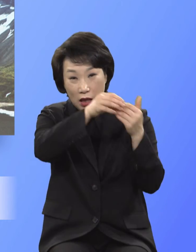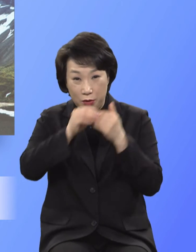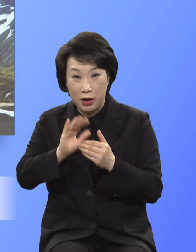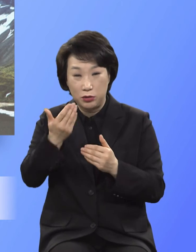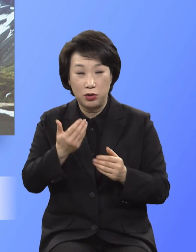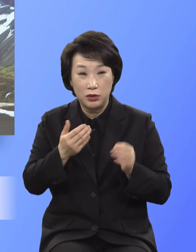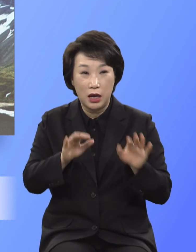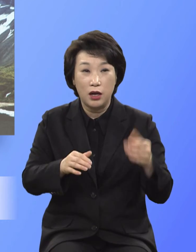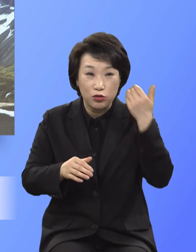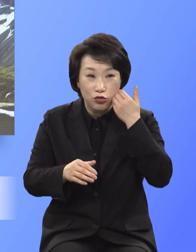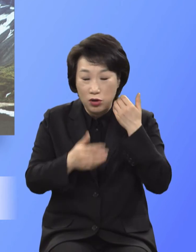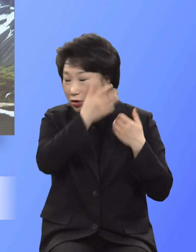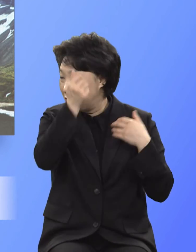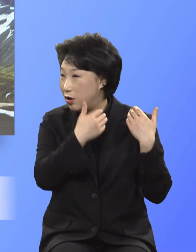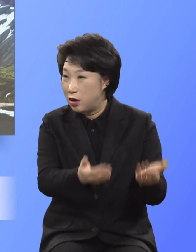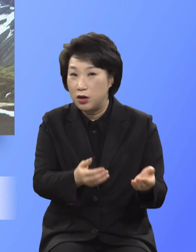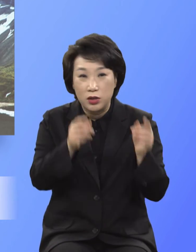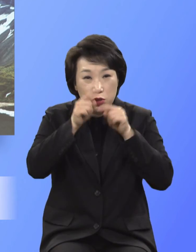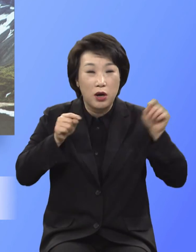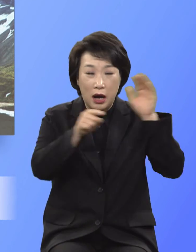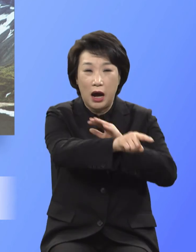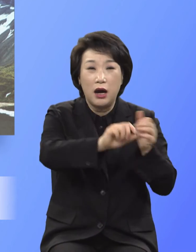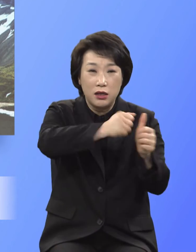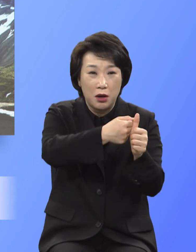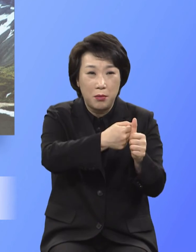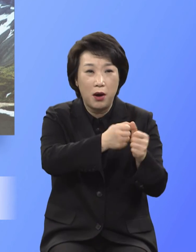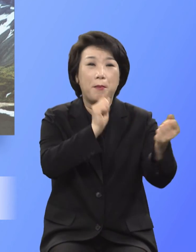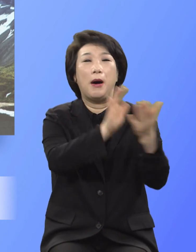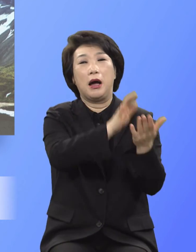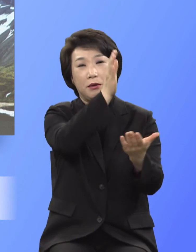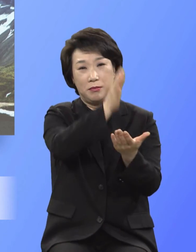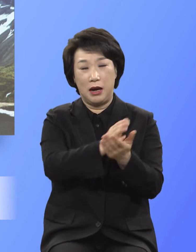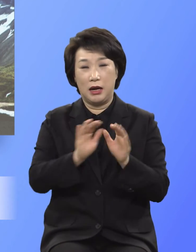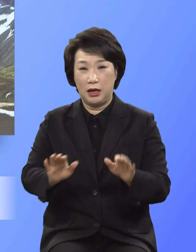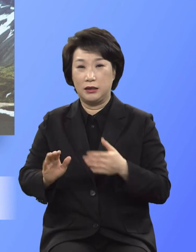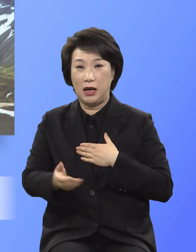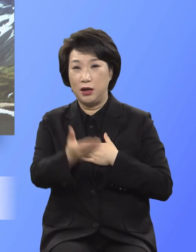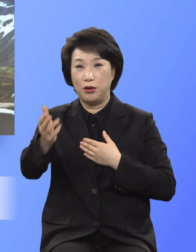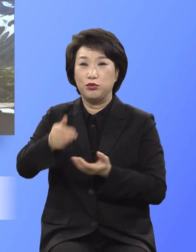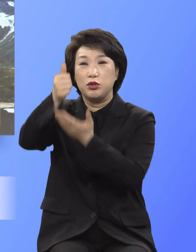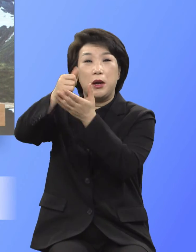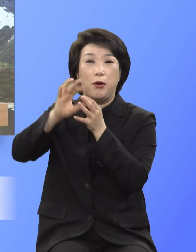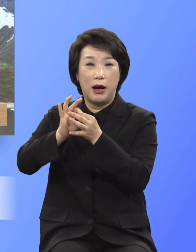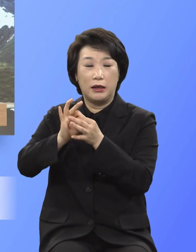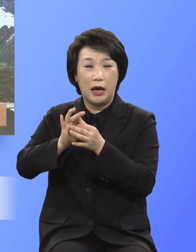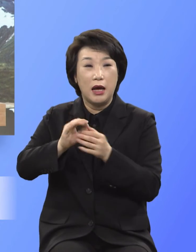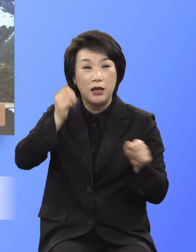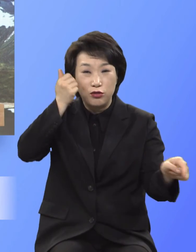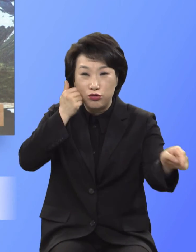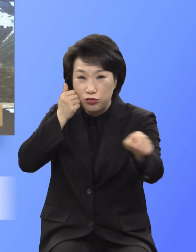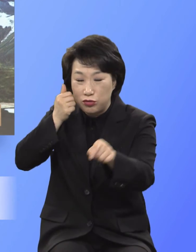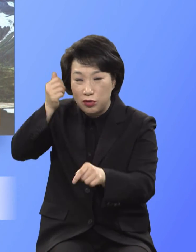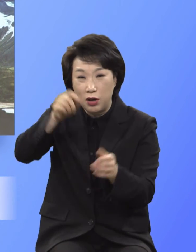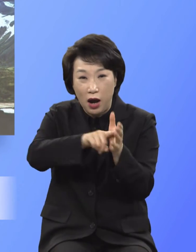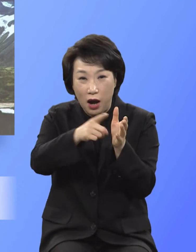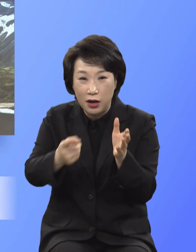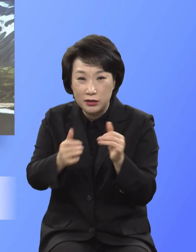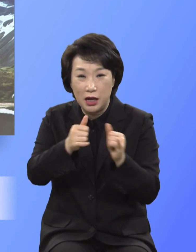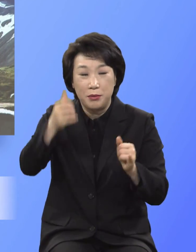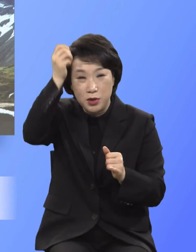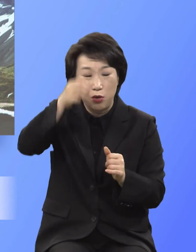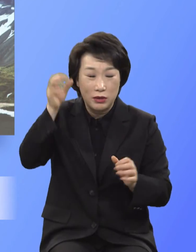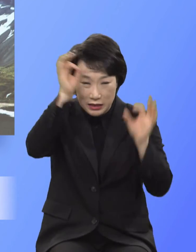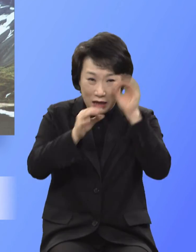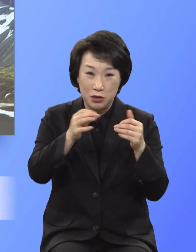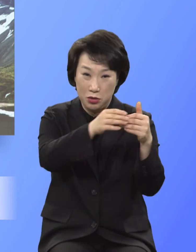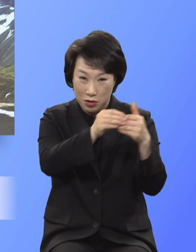영원한 형벌 받아서 안 될 것이니 주님과의 관계 속에서 여러분은 반드시 찾아야 될 것이며, 그 사람